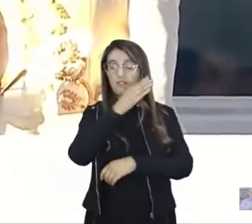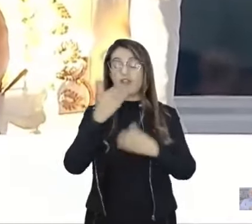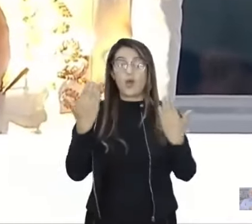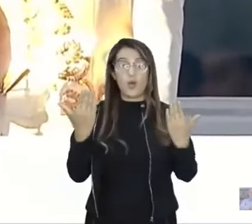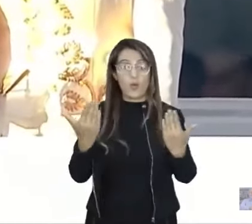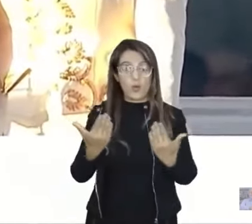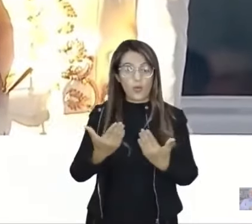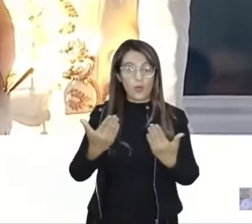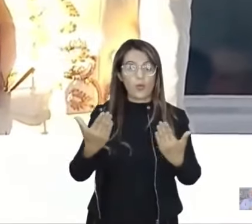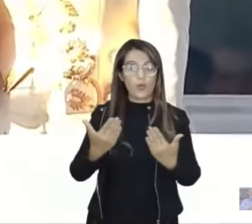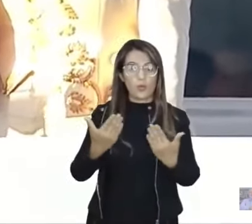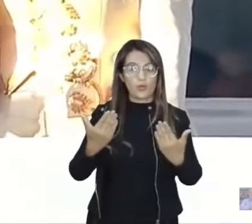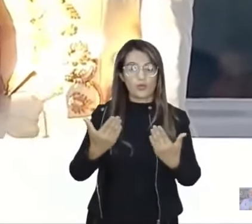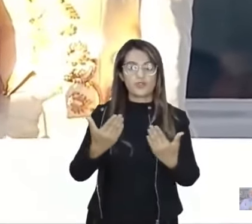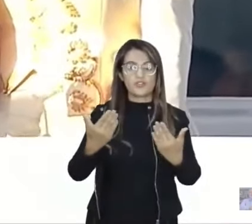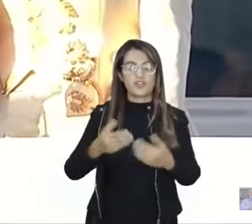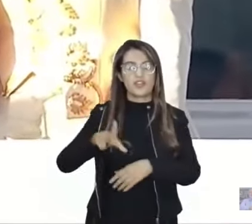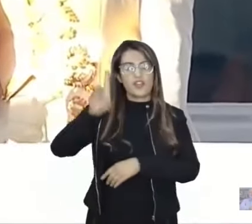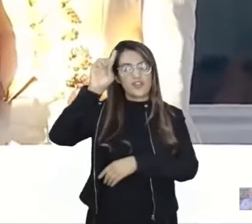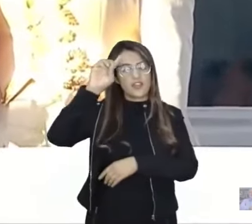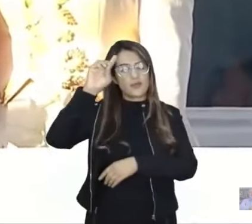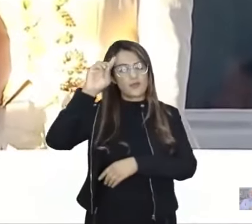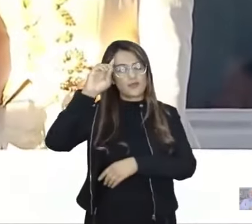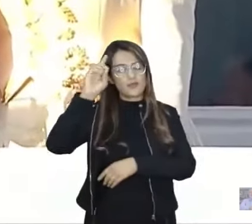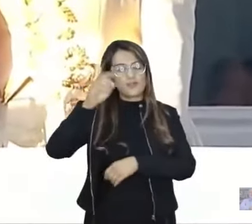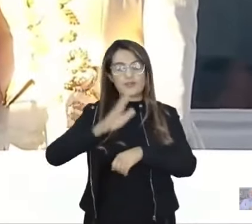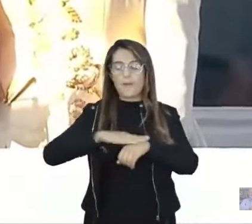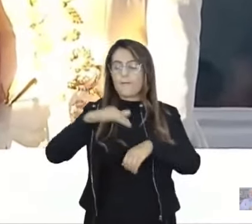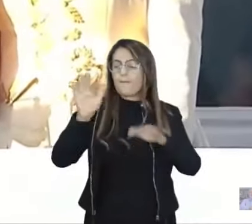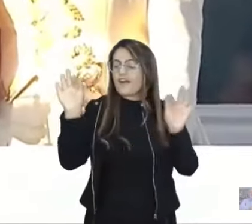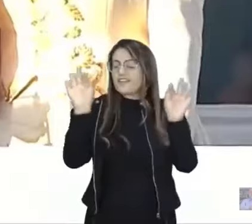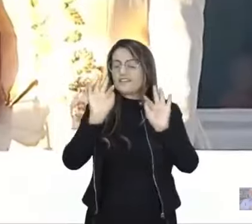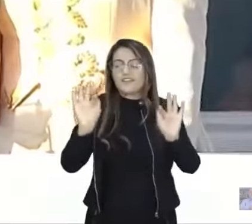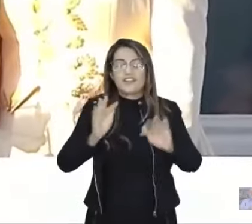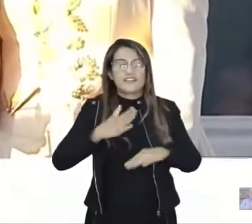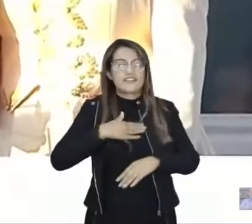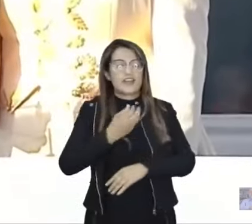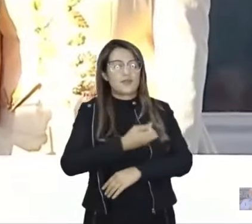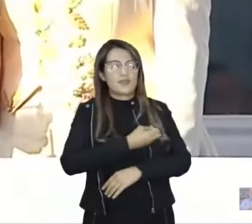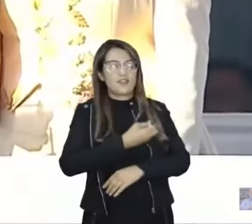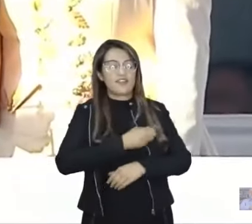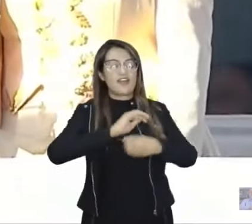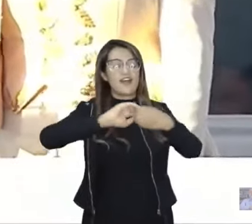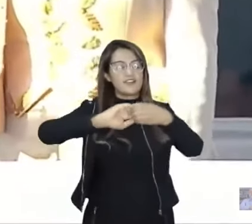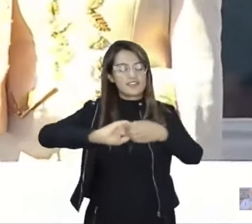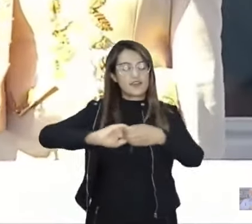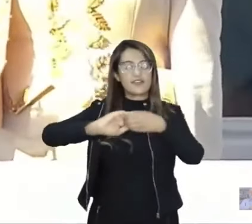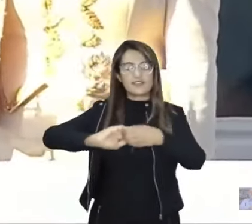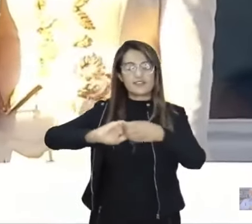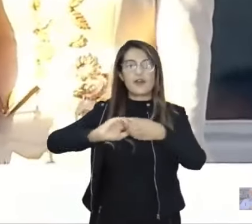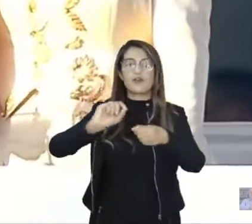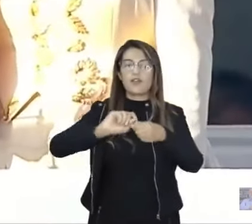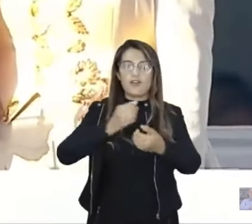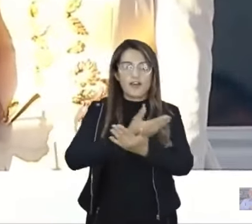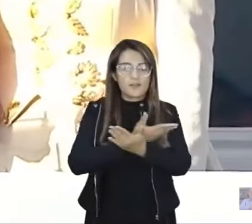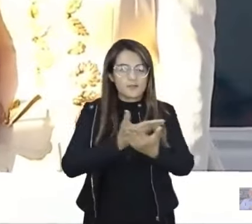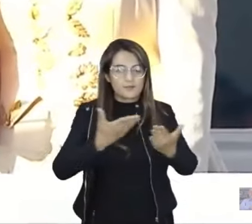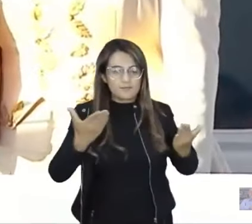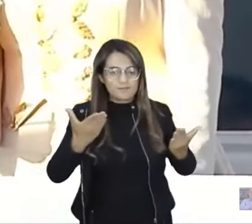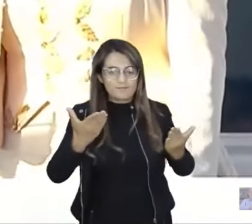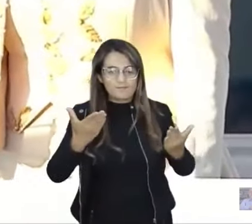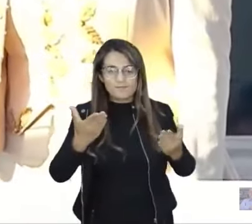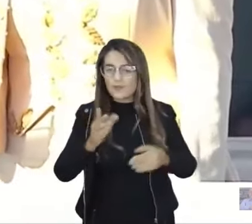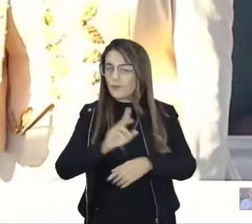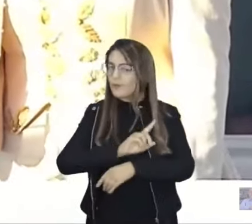é um dos dias mais felizes da minha vida, a saudação que eu faço a vocês não poderia ser outra,